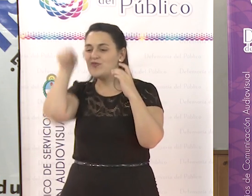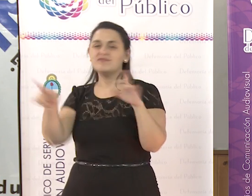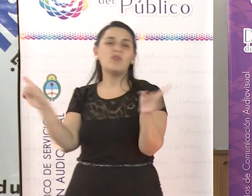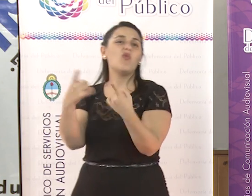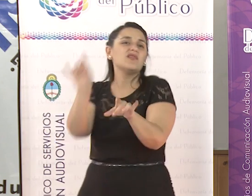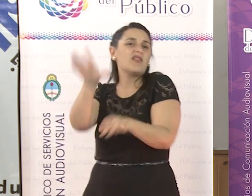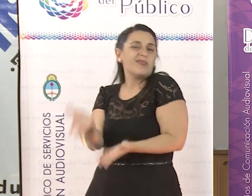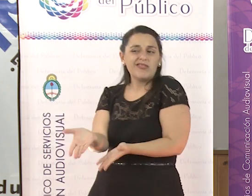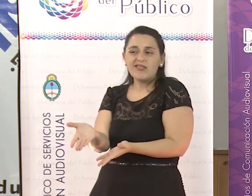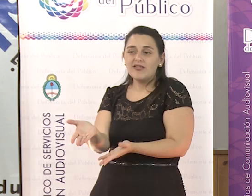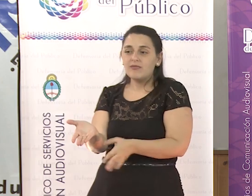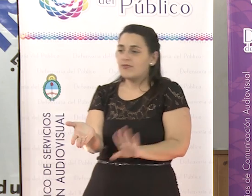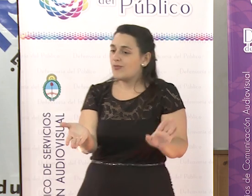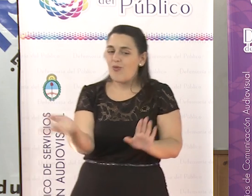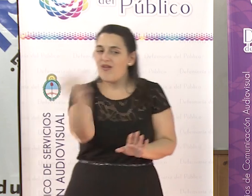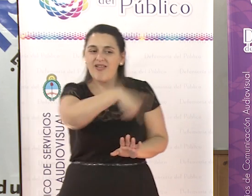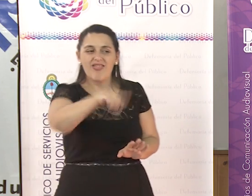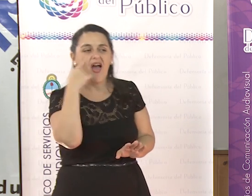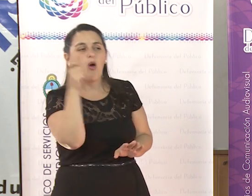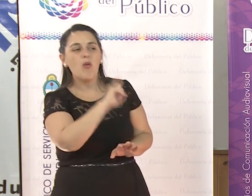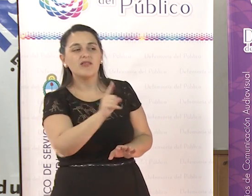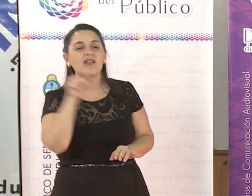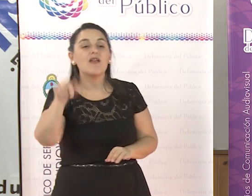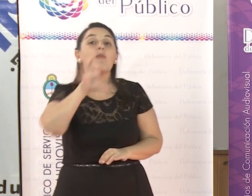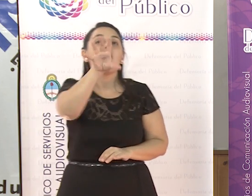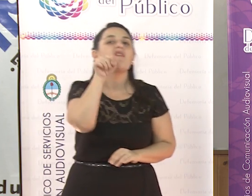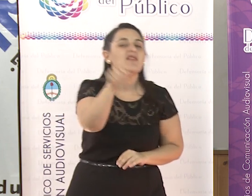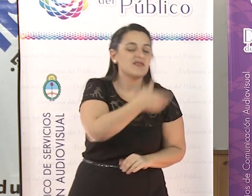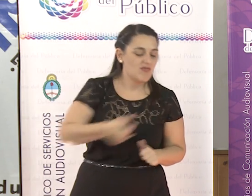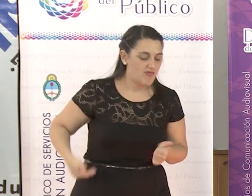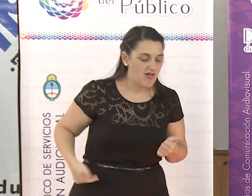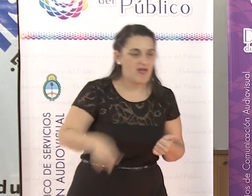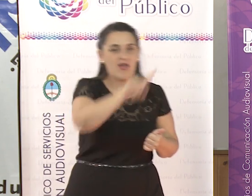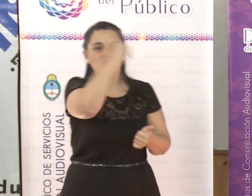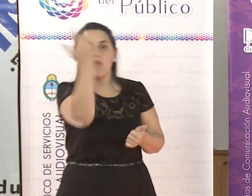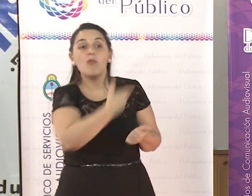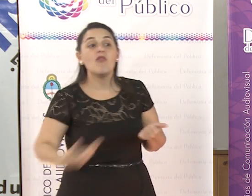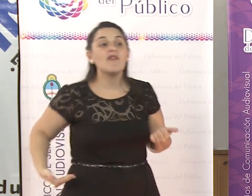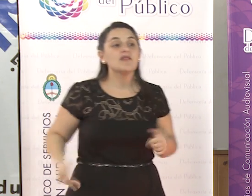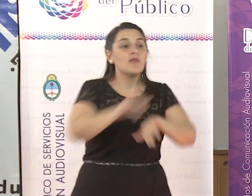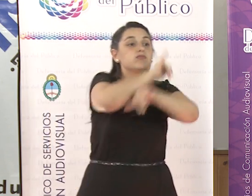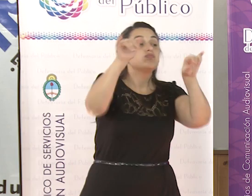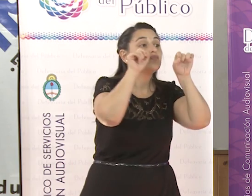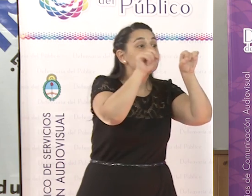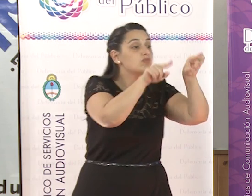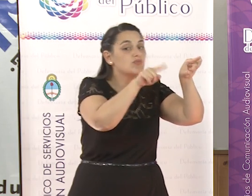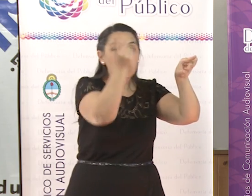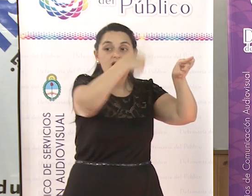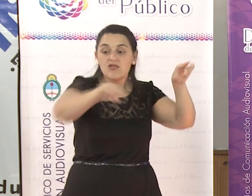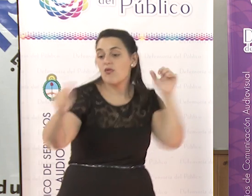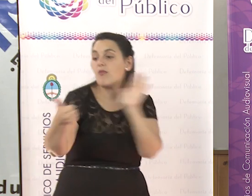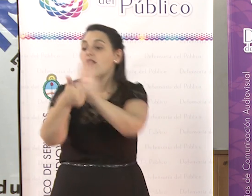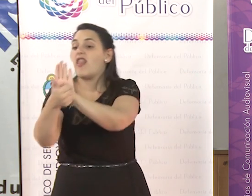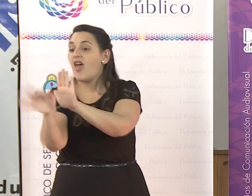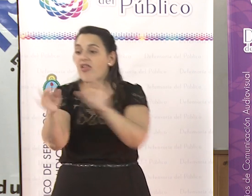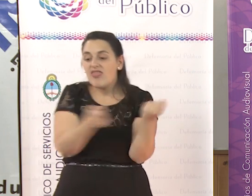pero lo que no muchos no entiende que a veces el estado provincial al estado nacional la pauta publicitaria justamente no hace el acompañamiento a